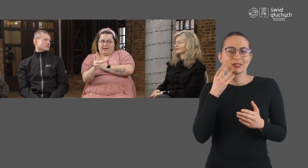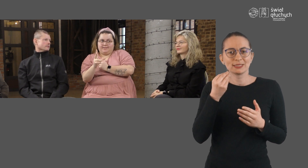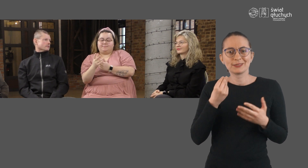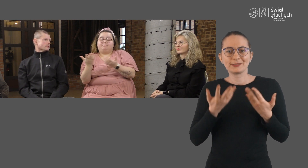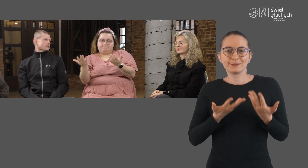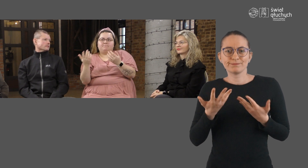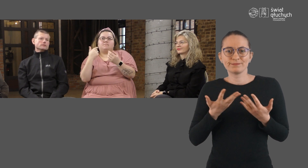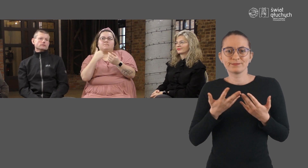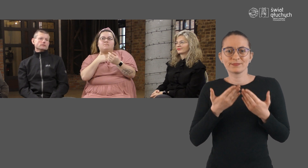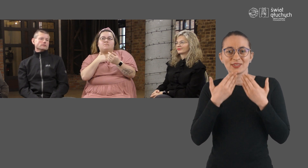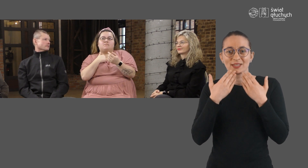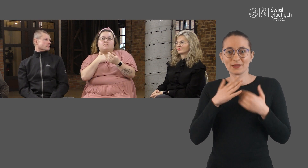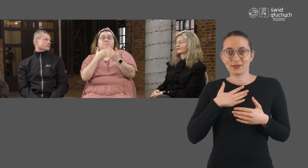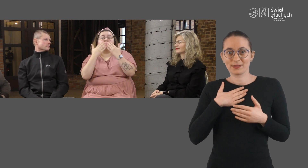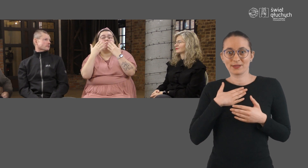Moim zdaniem tak.